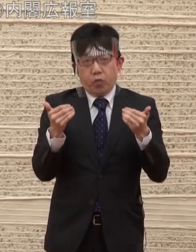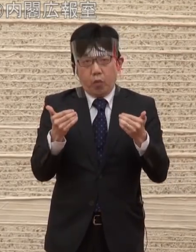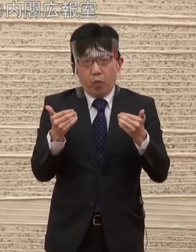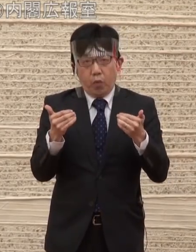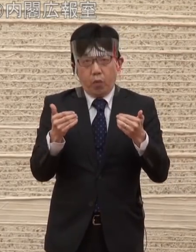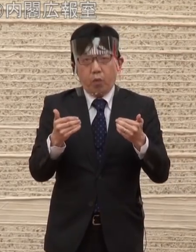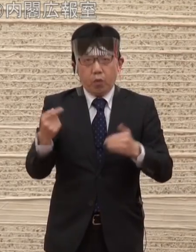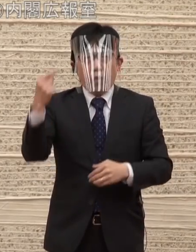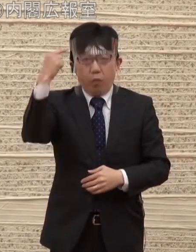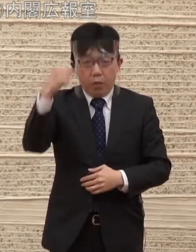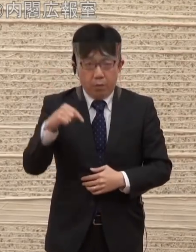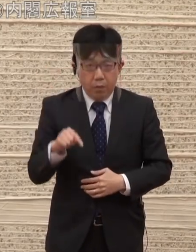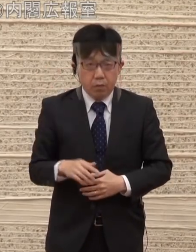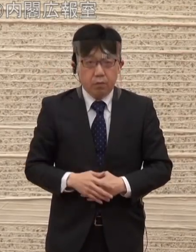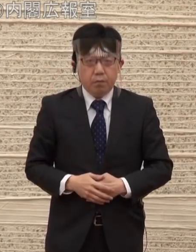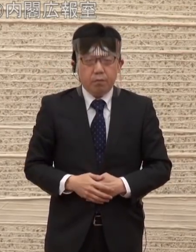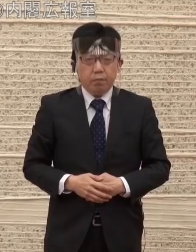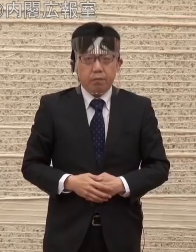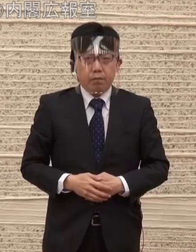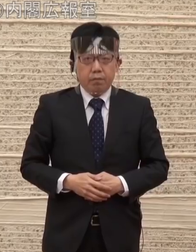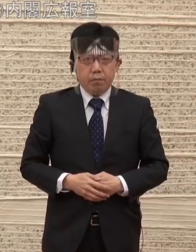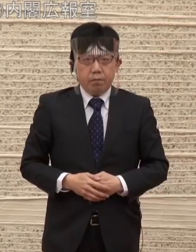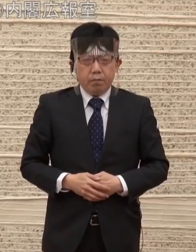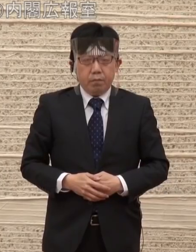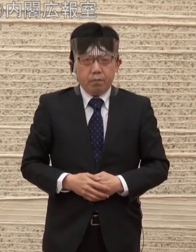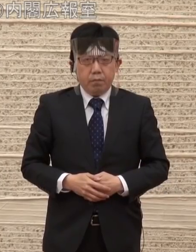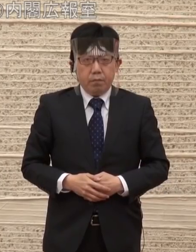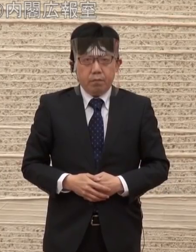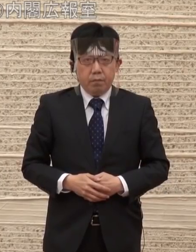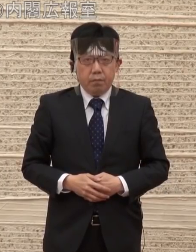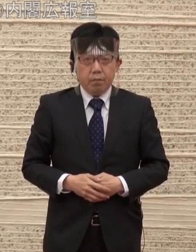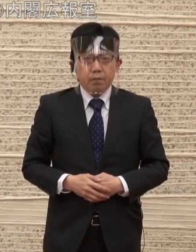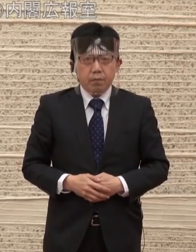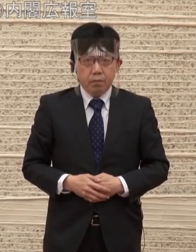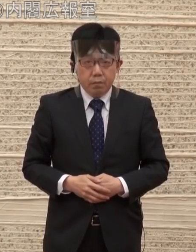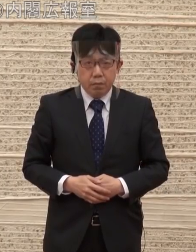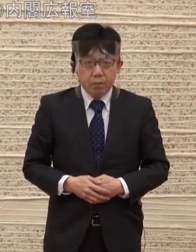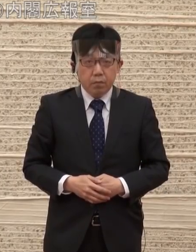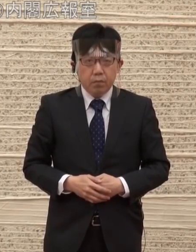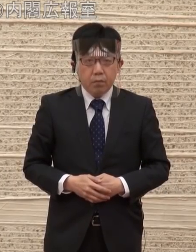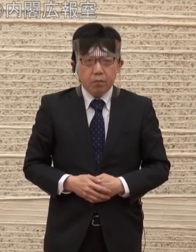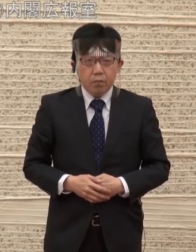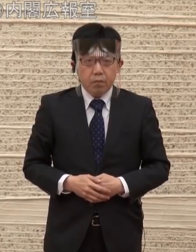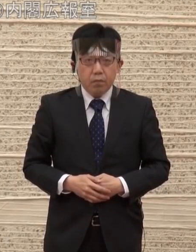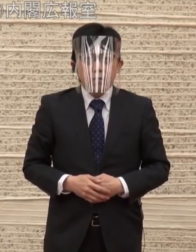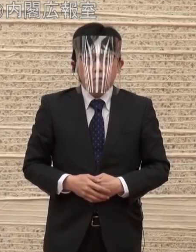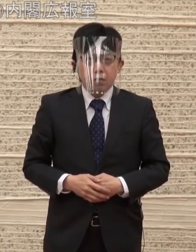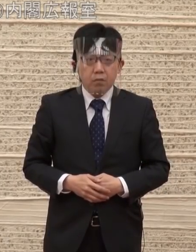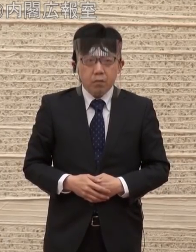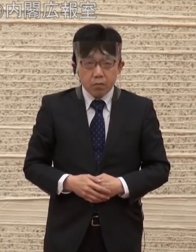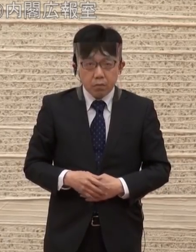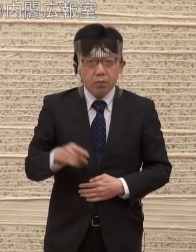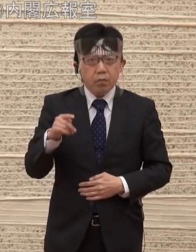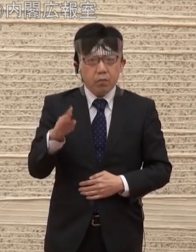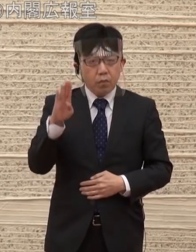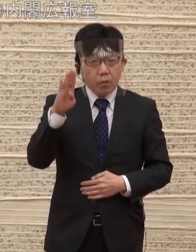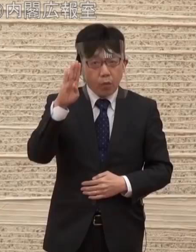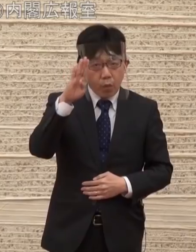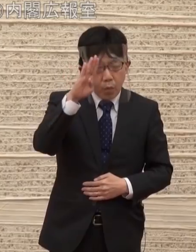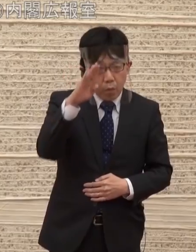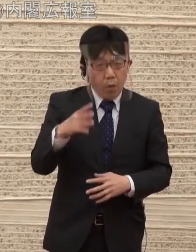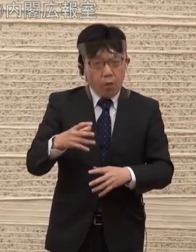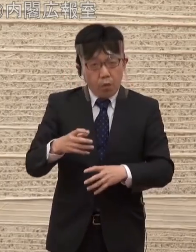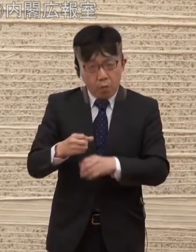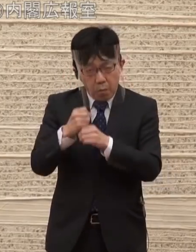とこう考えていますでまあ総括とですねまた今後の検証ということ